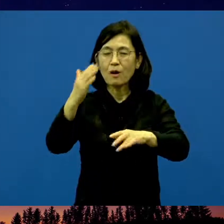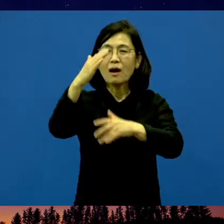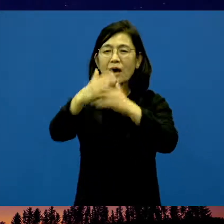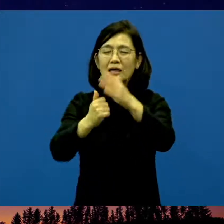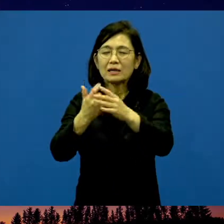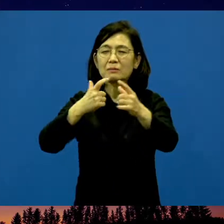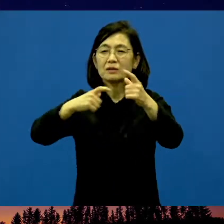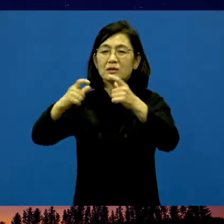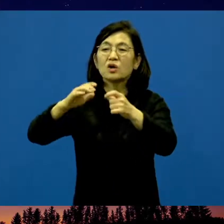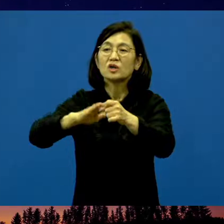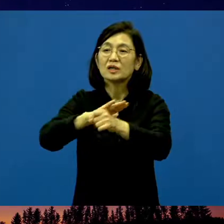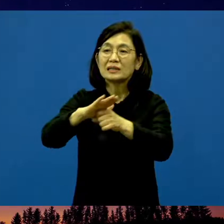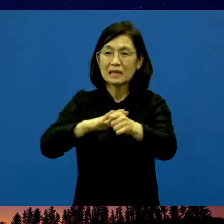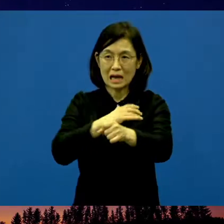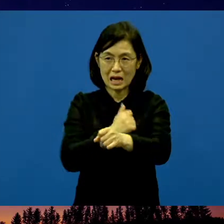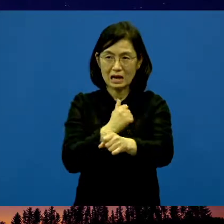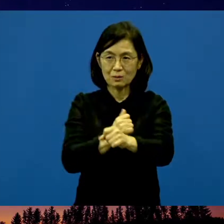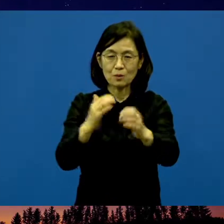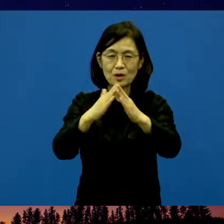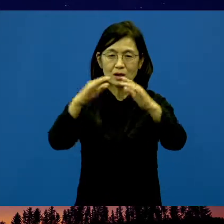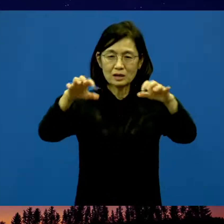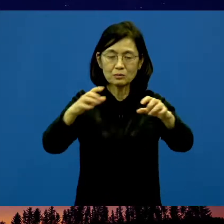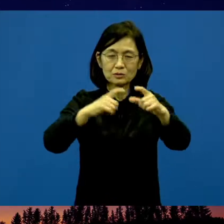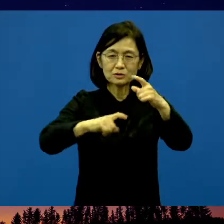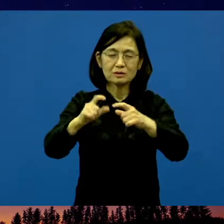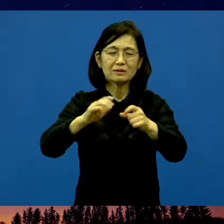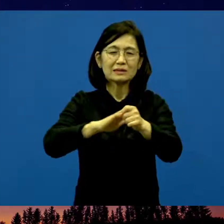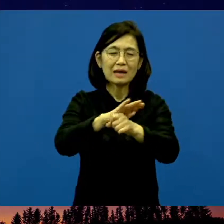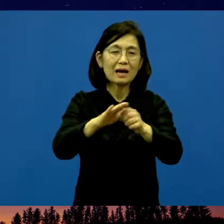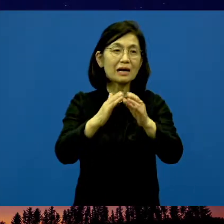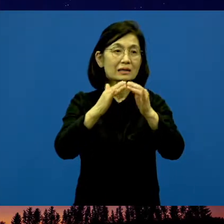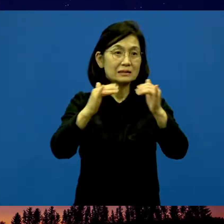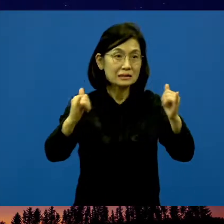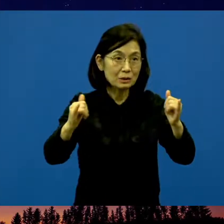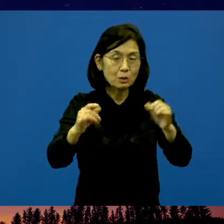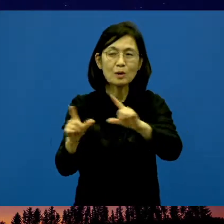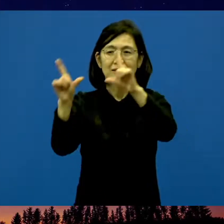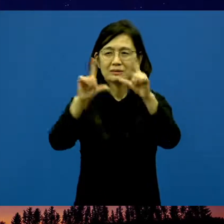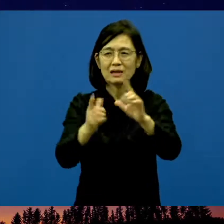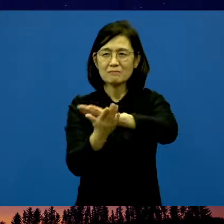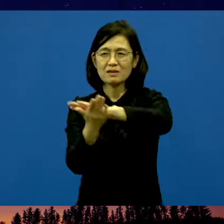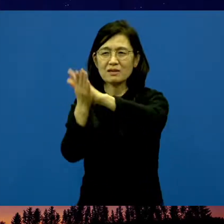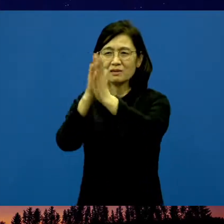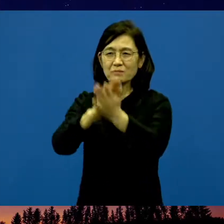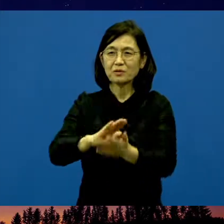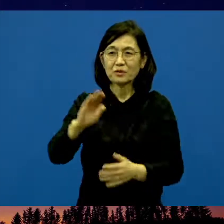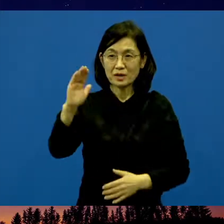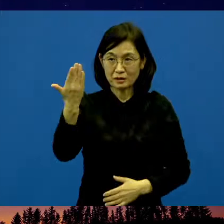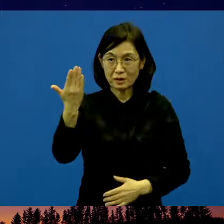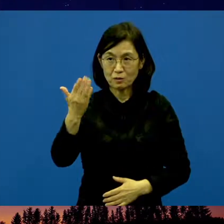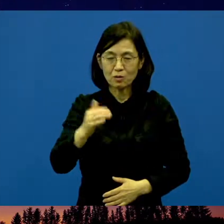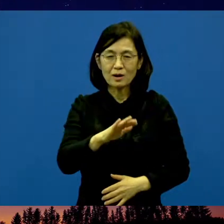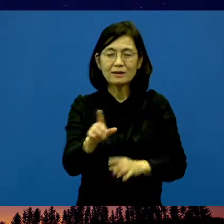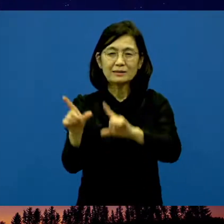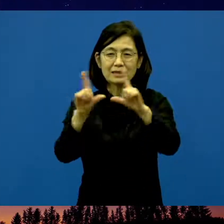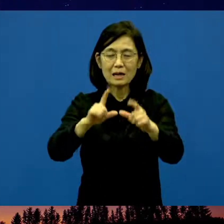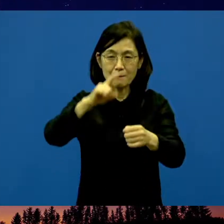이웃을 더 사랑하는 자로 변해가는 것. 우리의 삶의 목적과 이유가 더 선명해져 가는